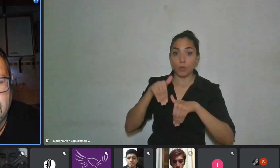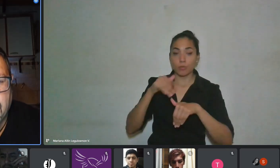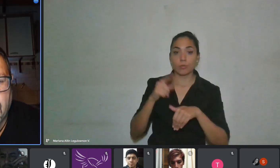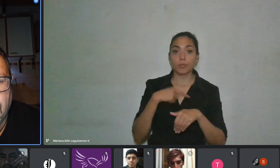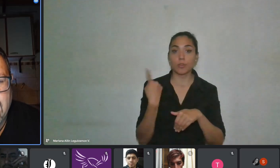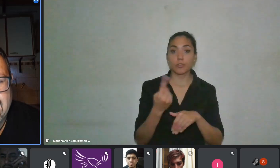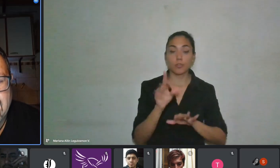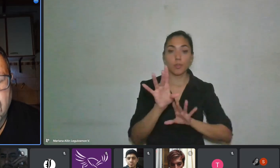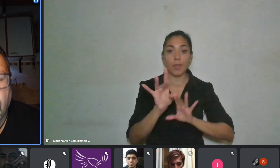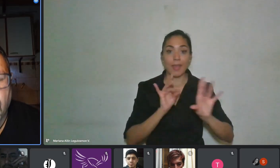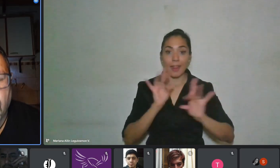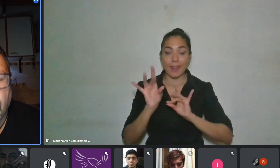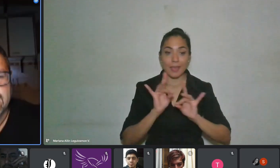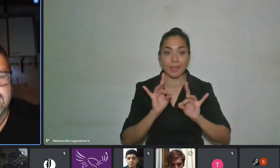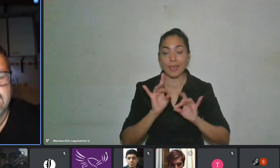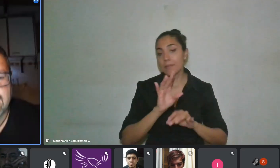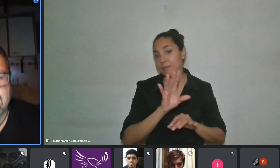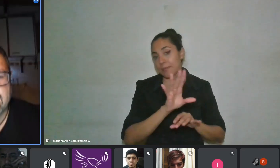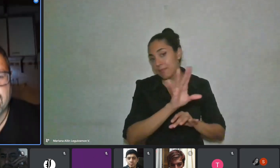sistema político